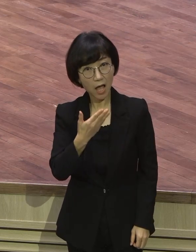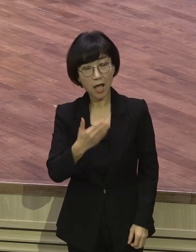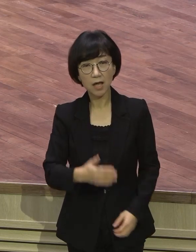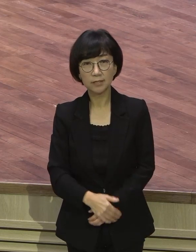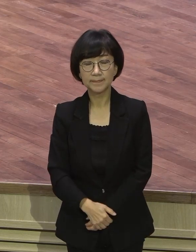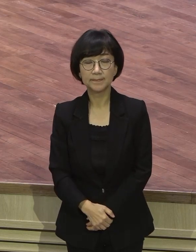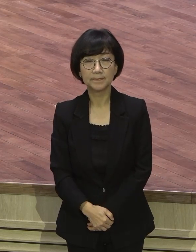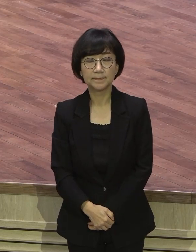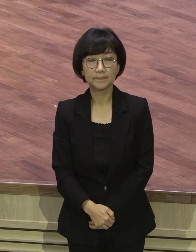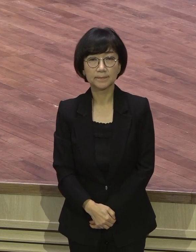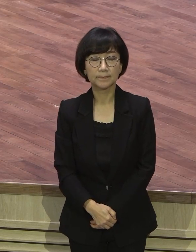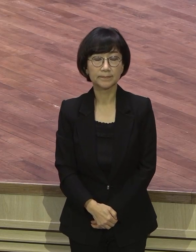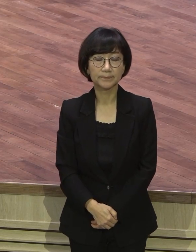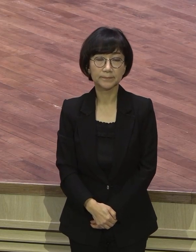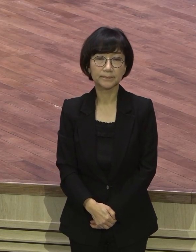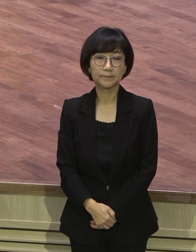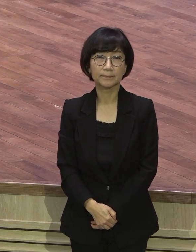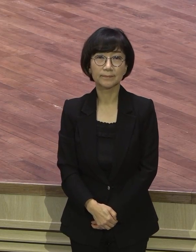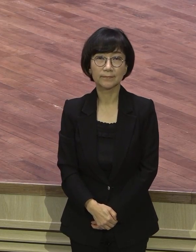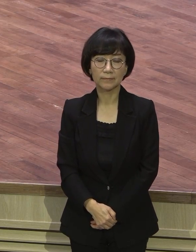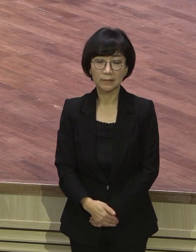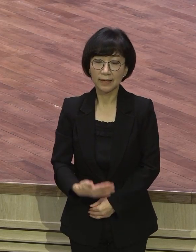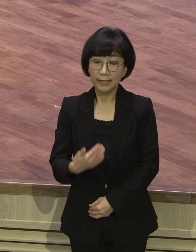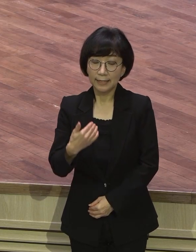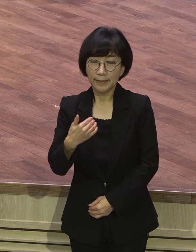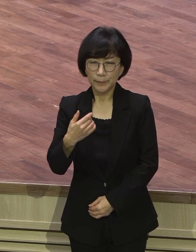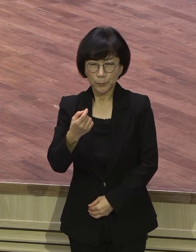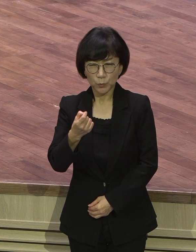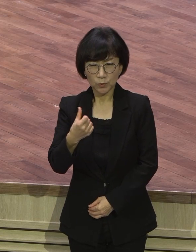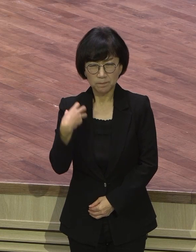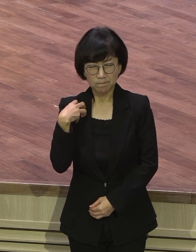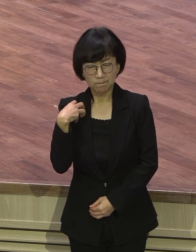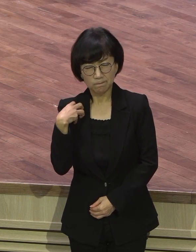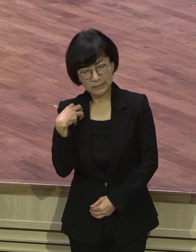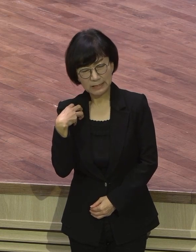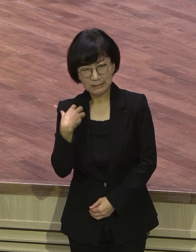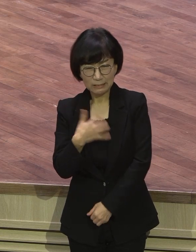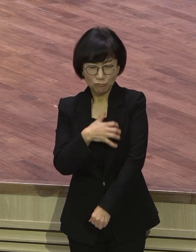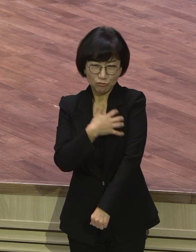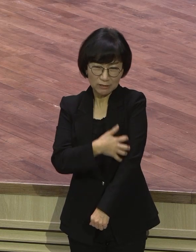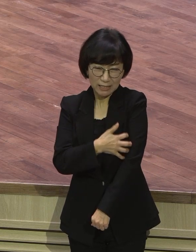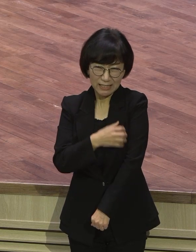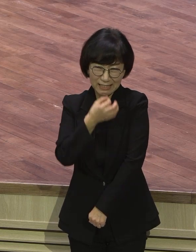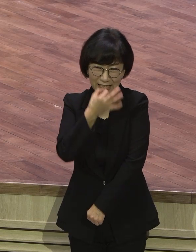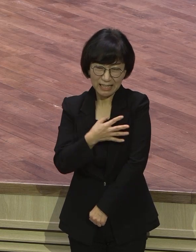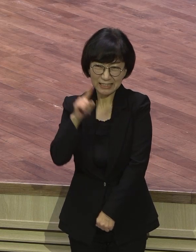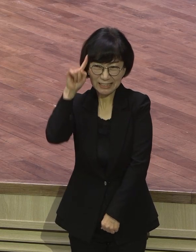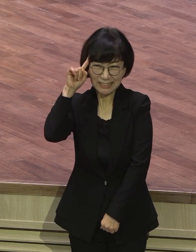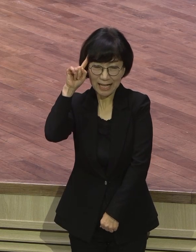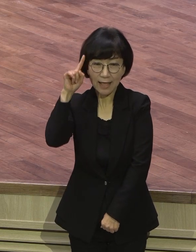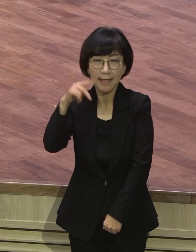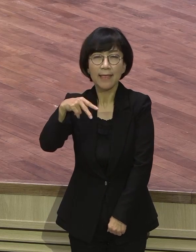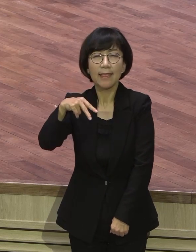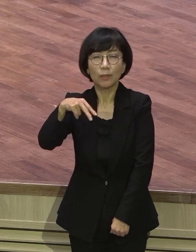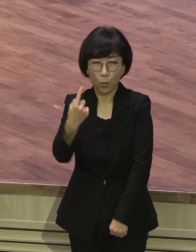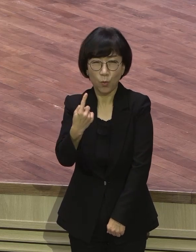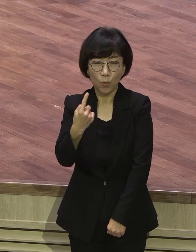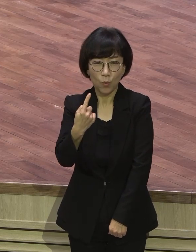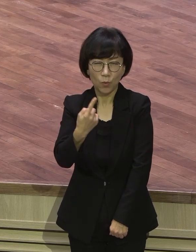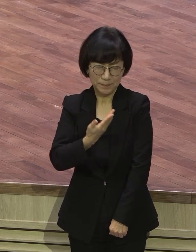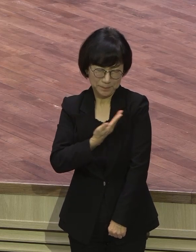내가 새로운 삶을 살려가면 부담이 돼도 싫어도 짜증나고 부담 내 체제 안